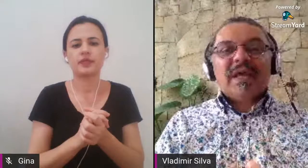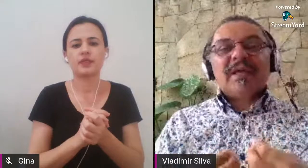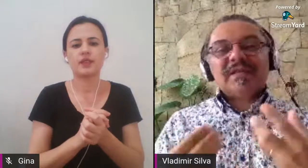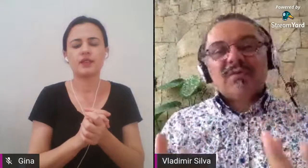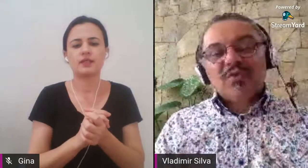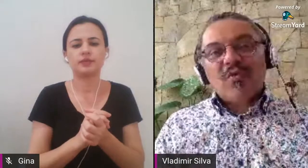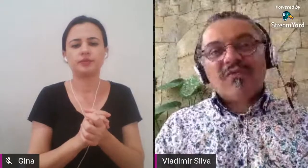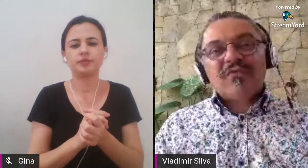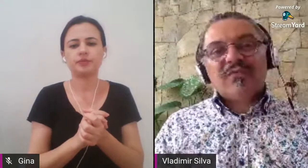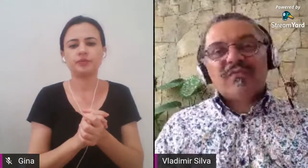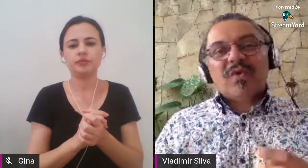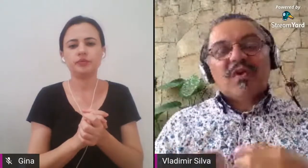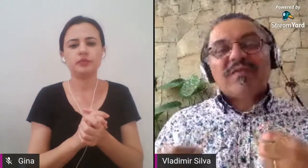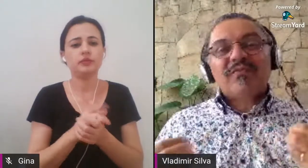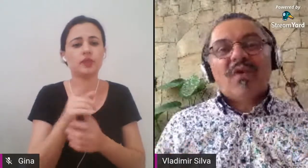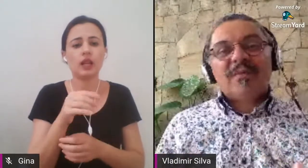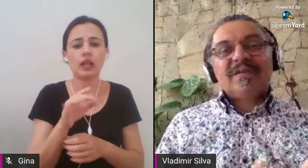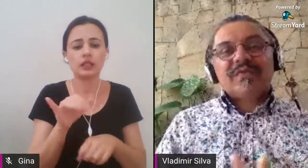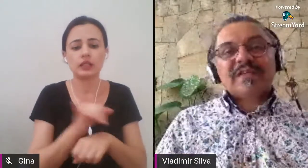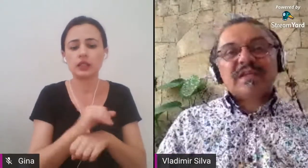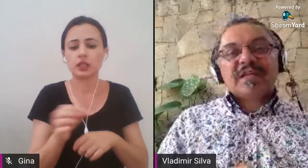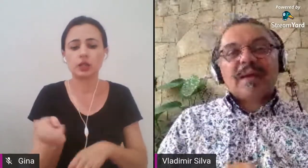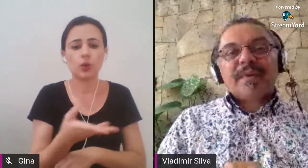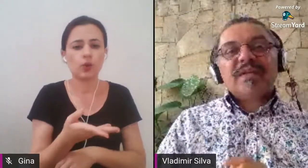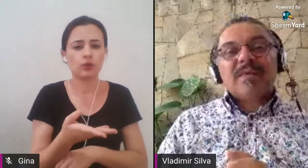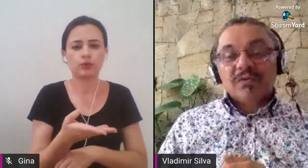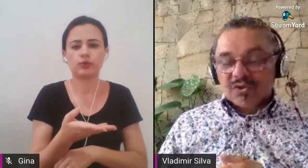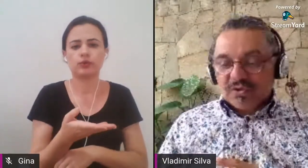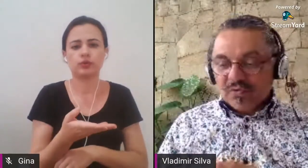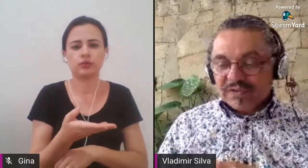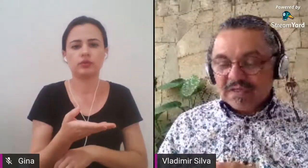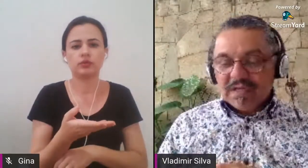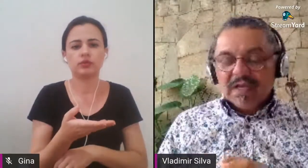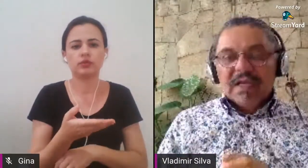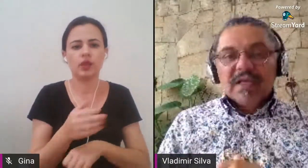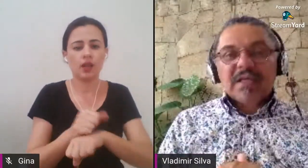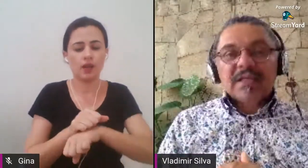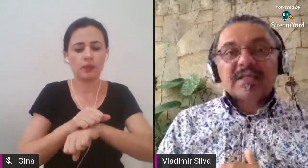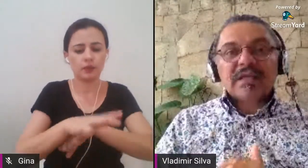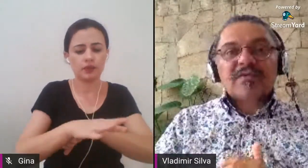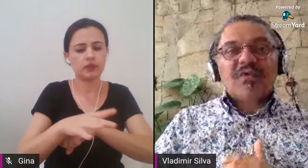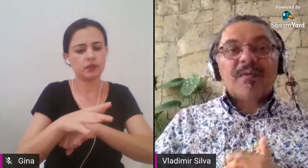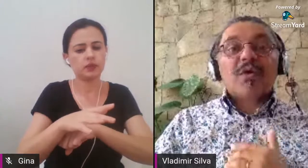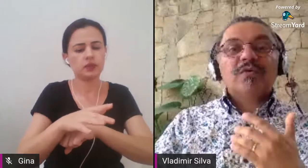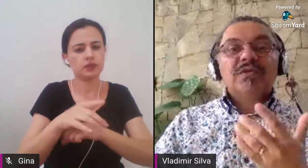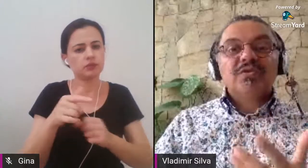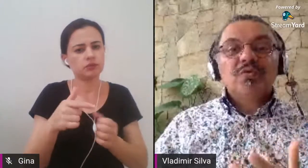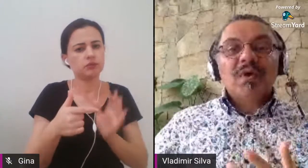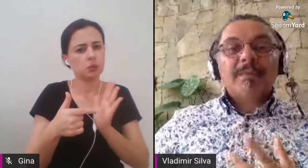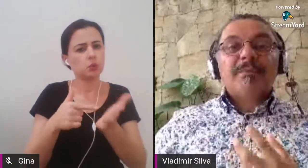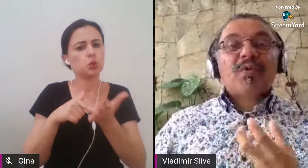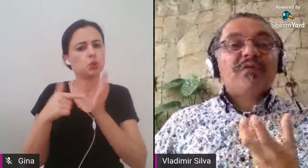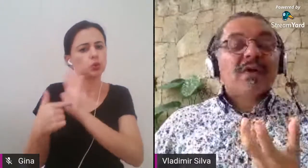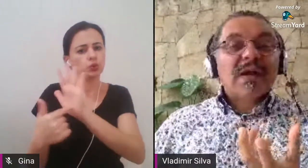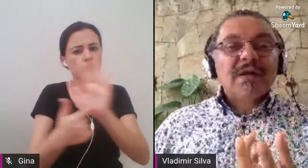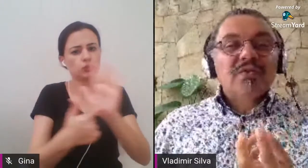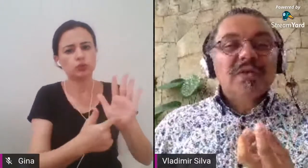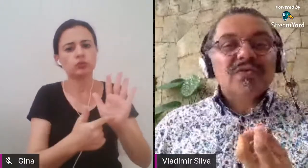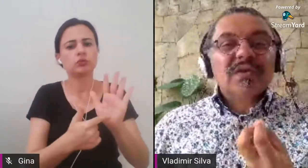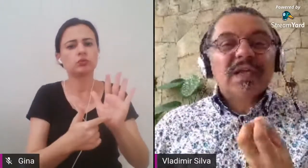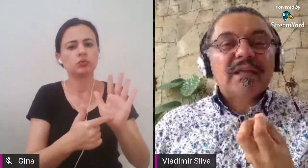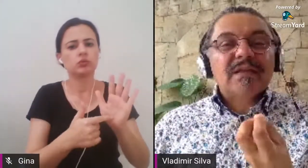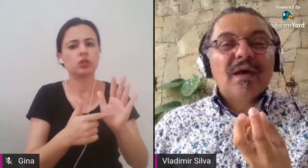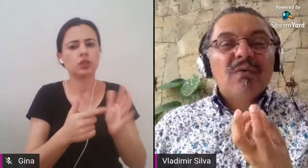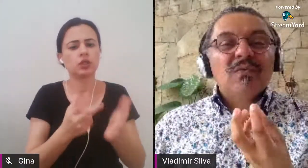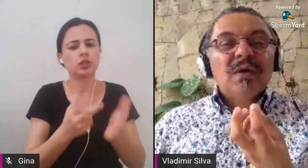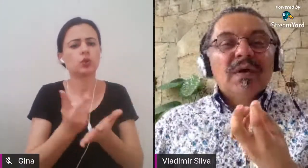Então, esse é uma nova forma de fazer que a pandemia nos trouxe e que, de certa forma, continua provocando